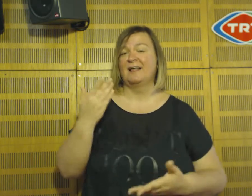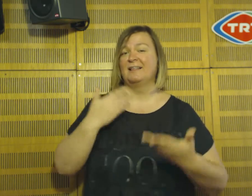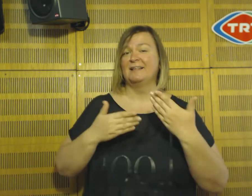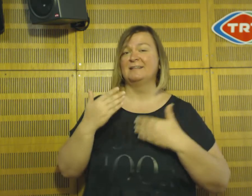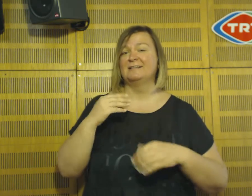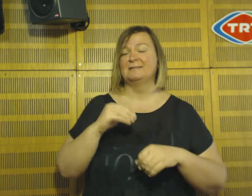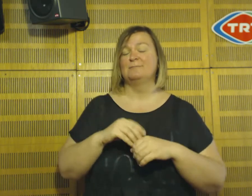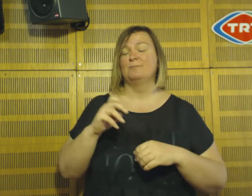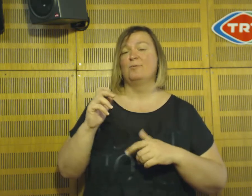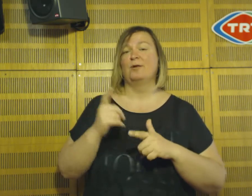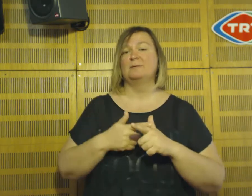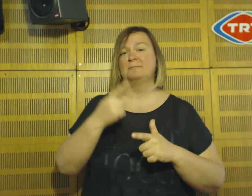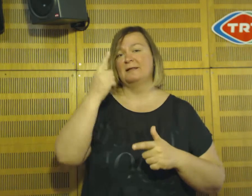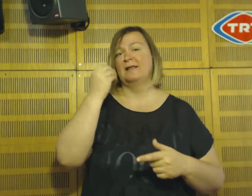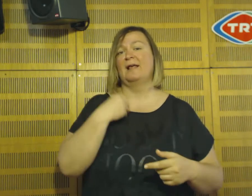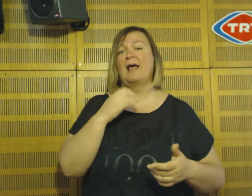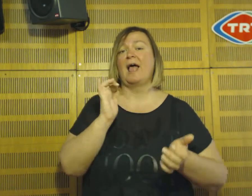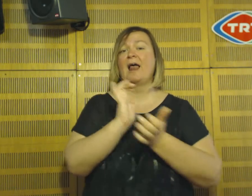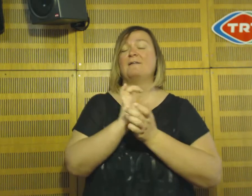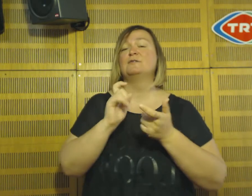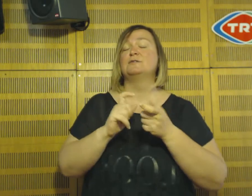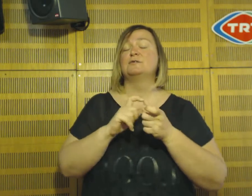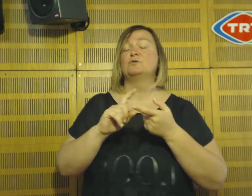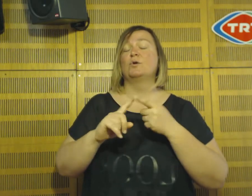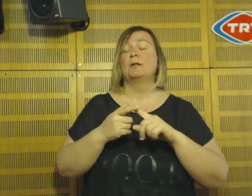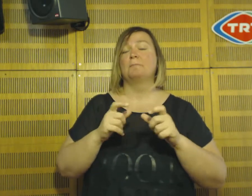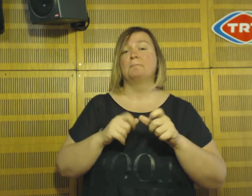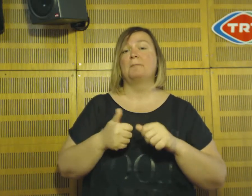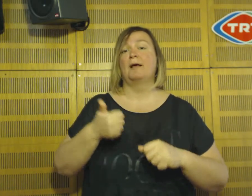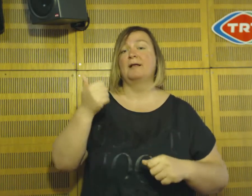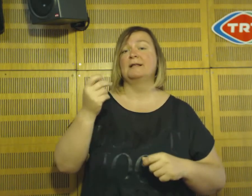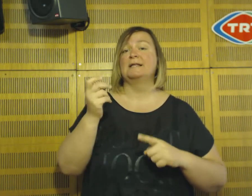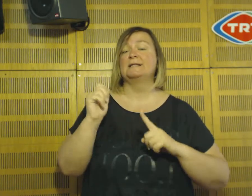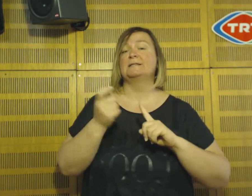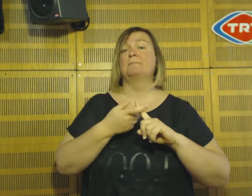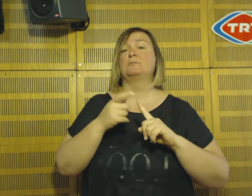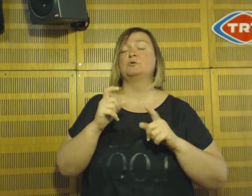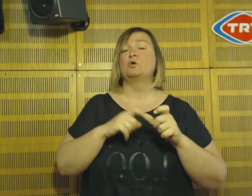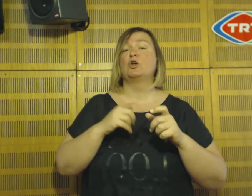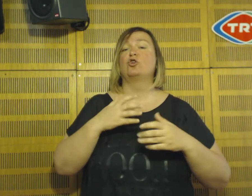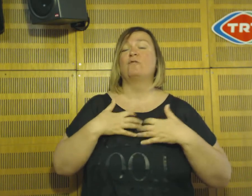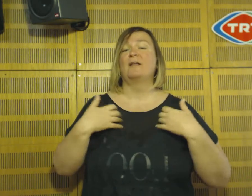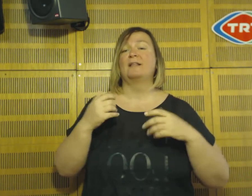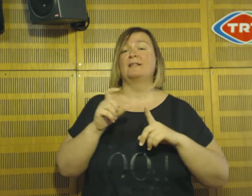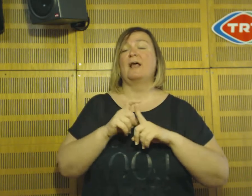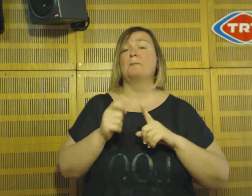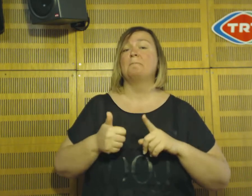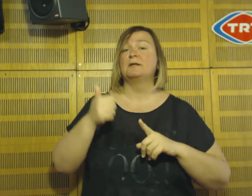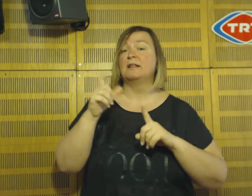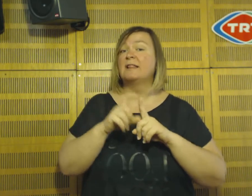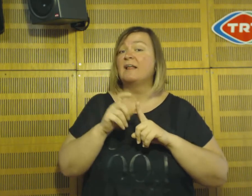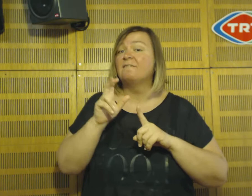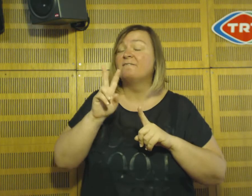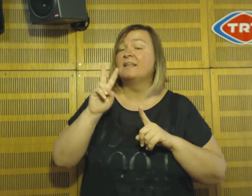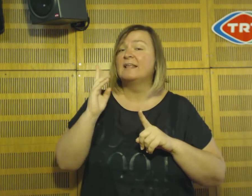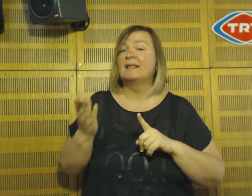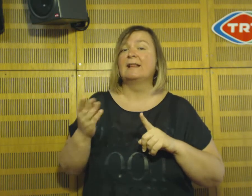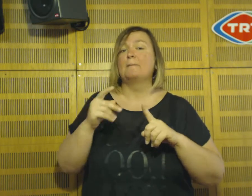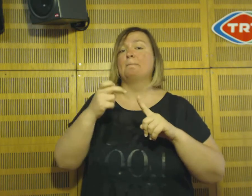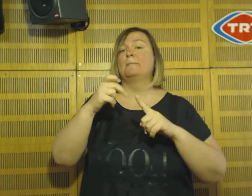bu projeyle ilgili bilgileri. Aile ve Sosyal Politikalar Bakanlığı, İstihdam ve Sosyal Güvenlik Daire Başkanlığı, Daire Başkan Vekili Pınar